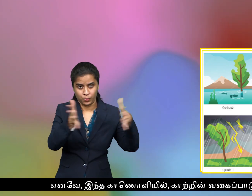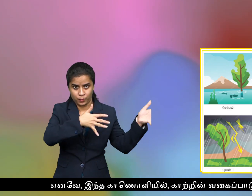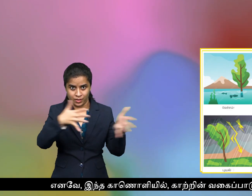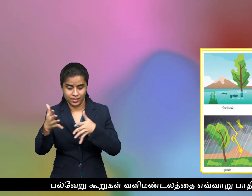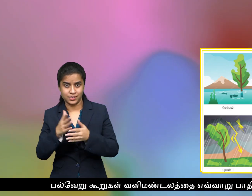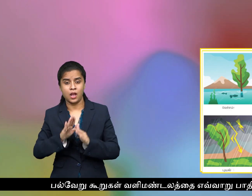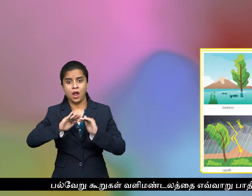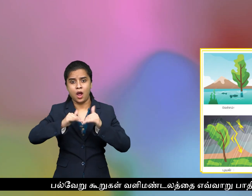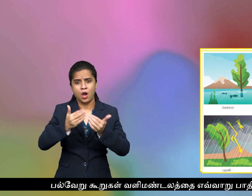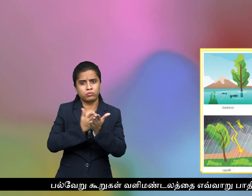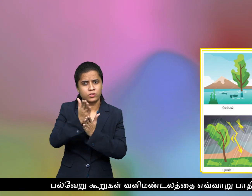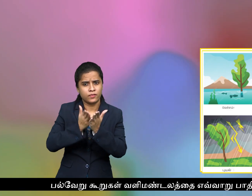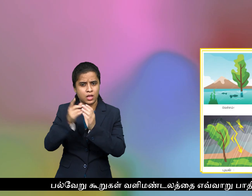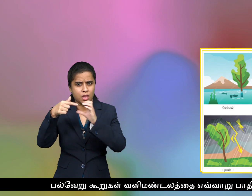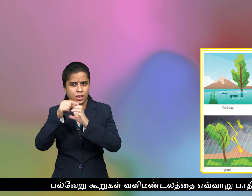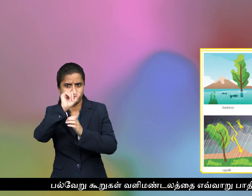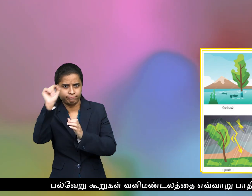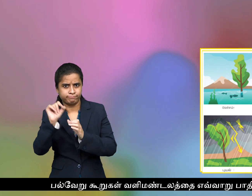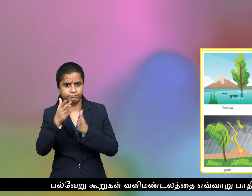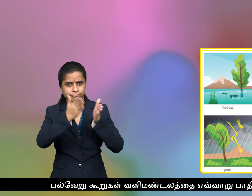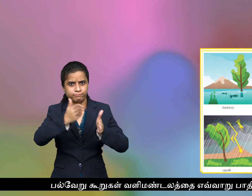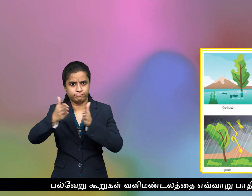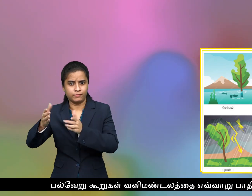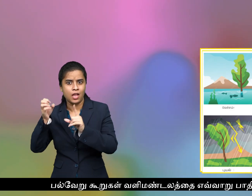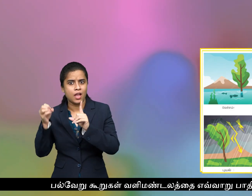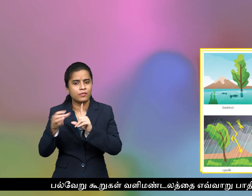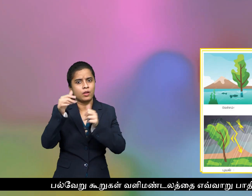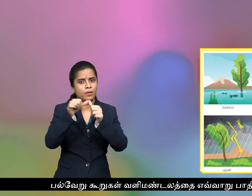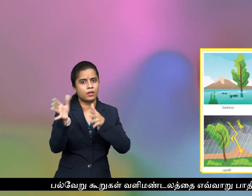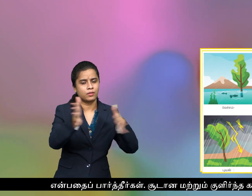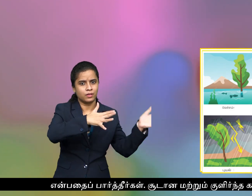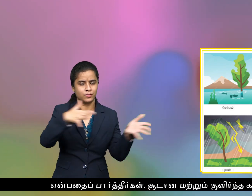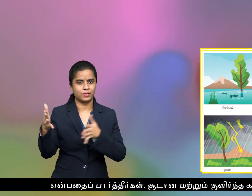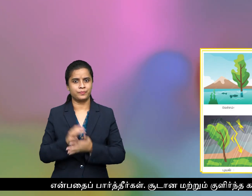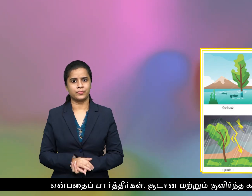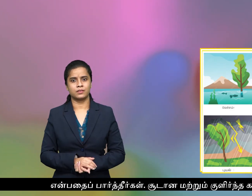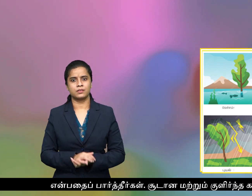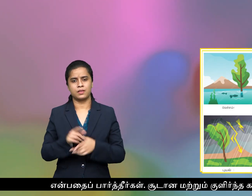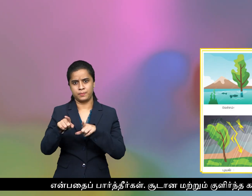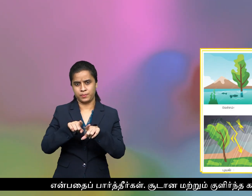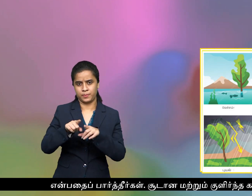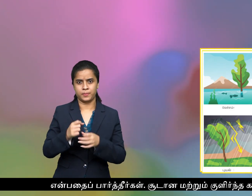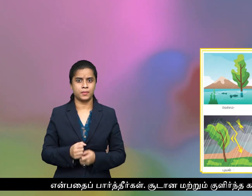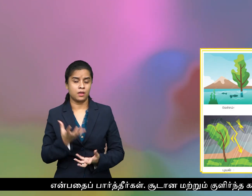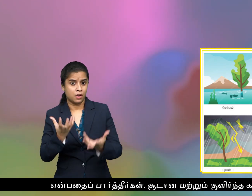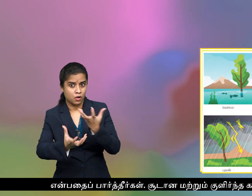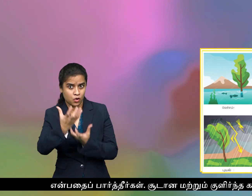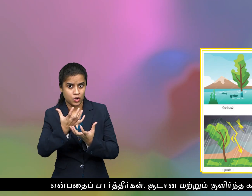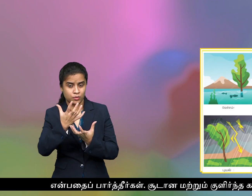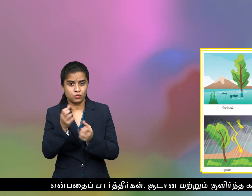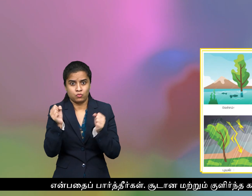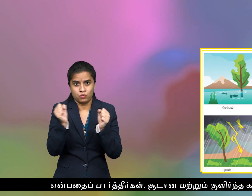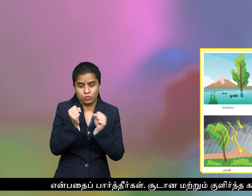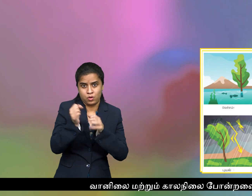வகைப்பாடு மற்றும் பல்வேறு கூறுகள் வளிமண்டலத்தை எவ்வாறு பாதிக்கின்றன என்பதை பார்த்தீர்கள். சூடான மற்றும்